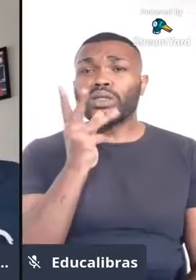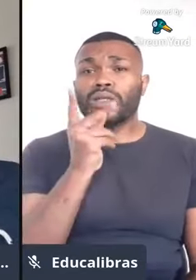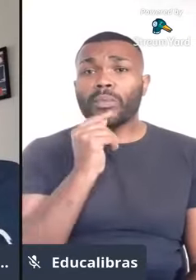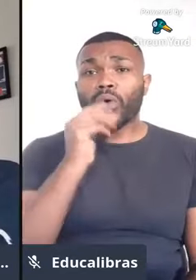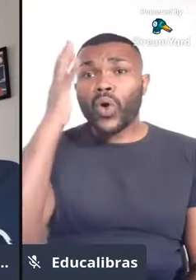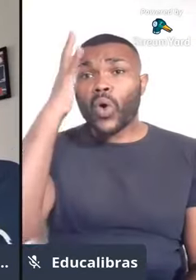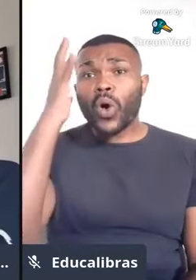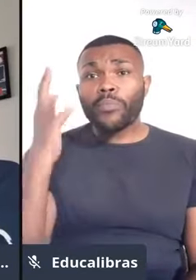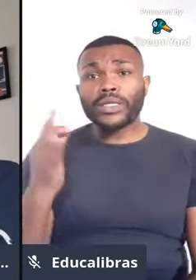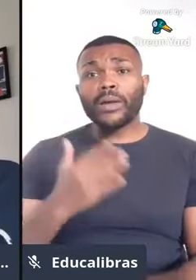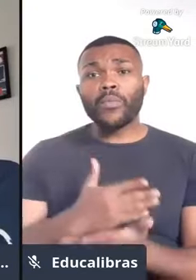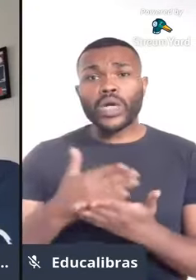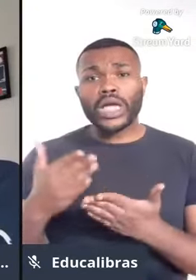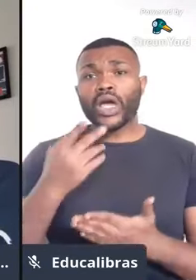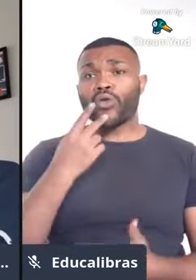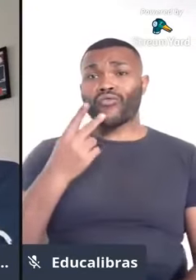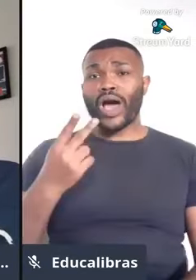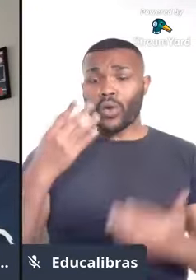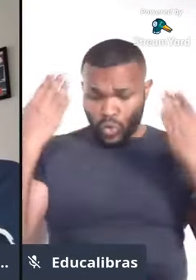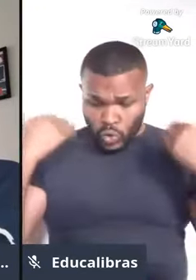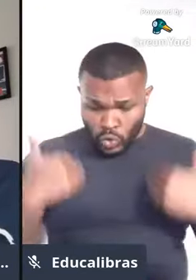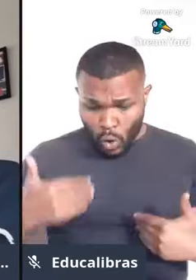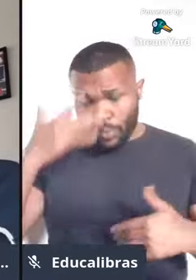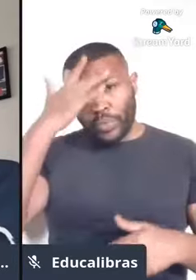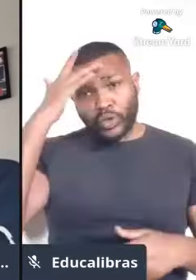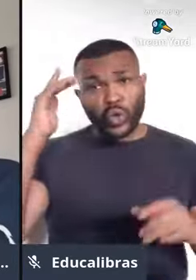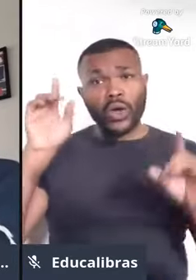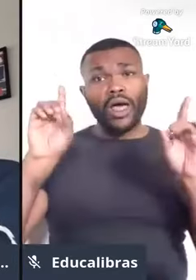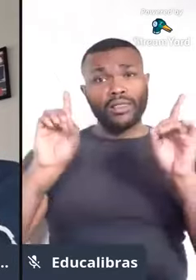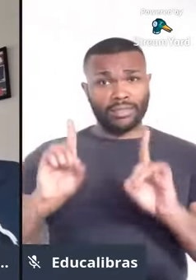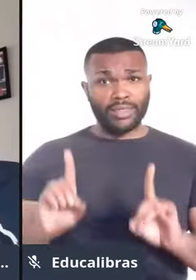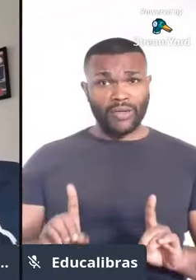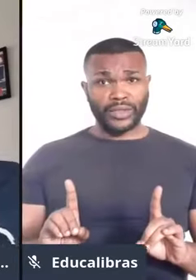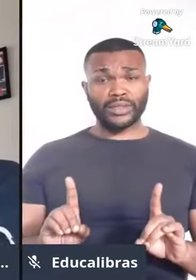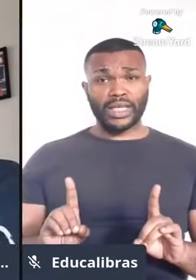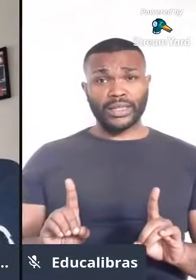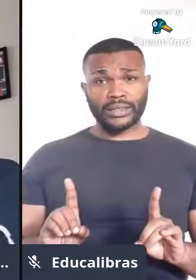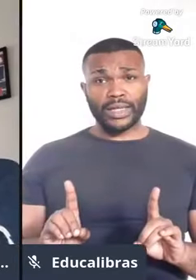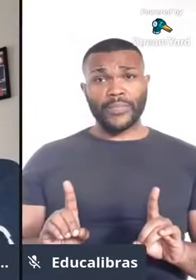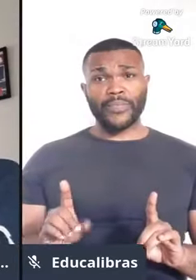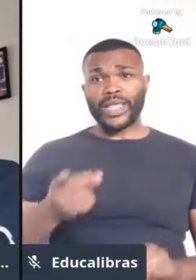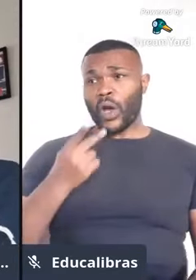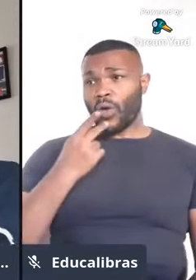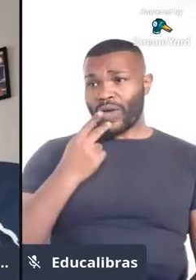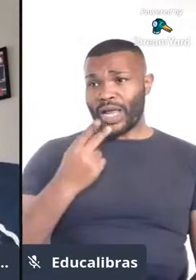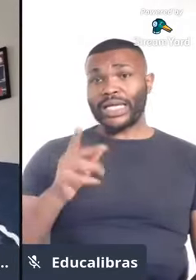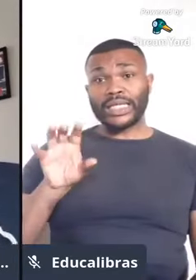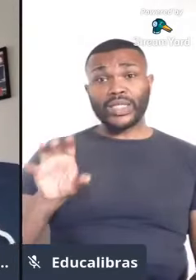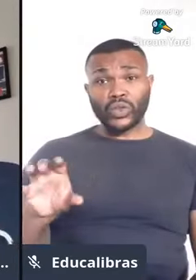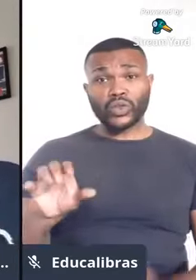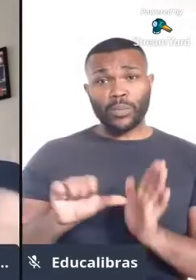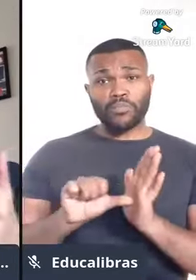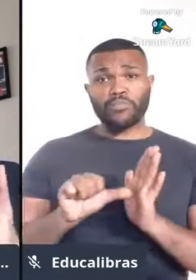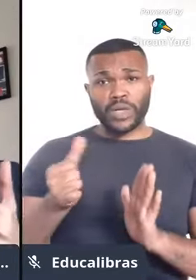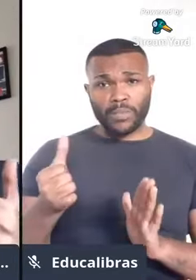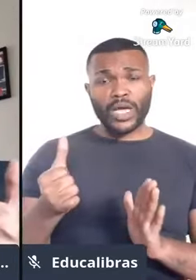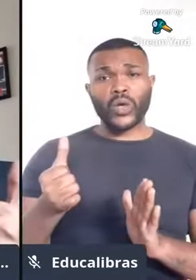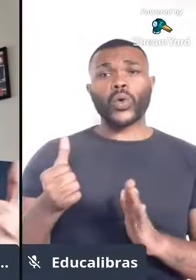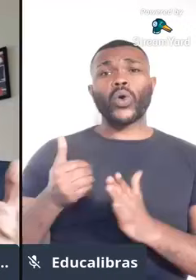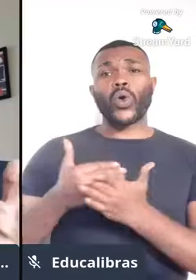a afirmar que eu sou uma pessoa com deficiência, né? Eu, quando afirmei isso pela primeira vez, quando eu liguei na CBN e falei,